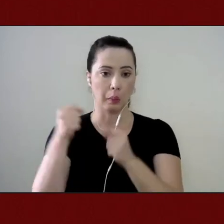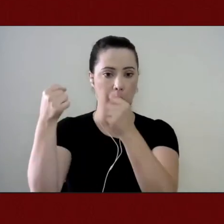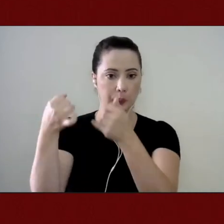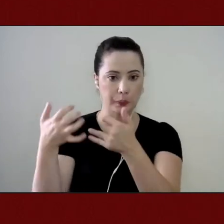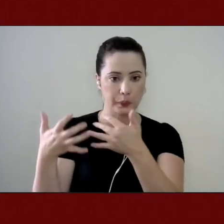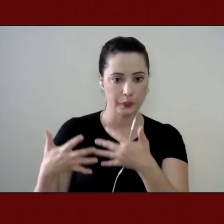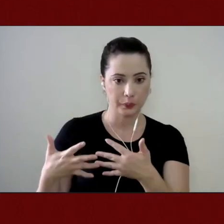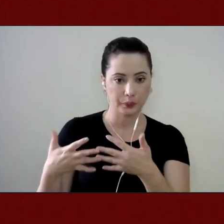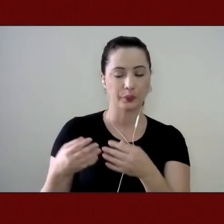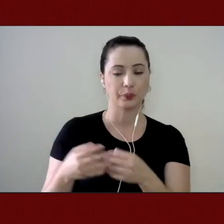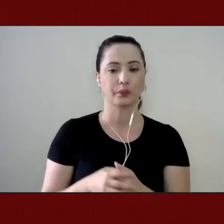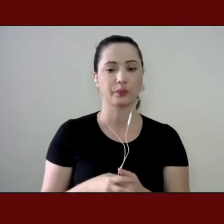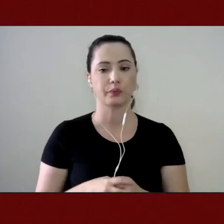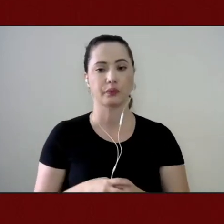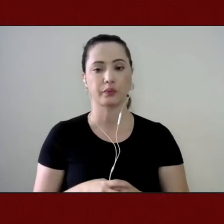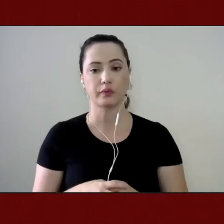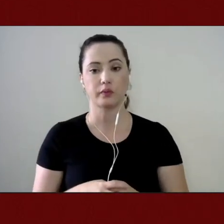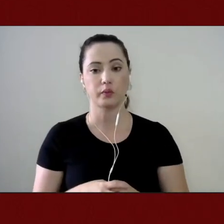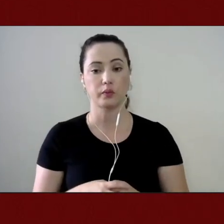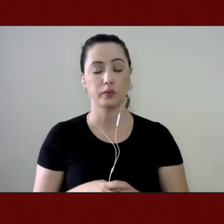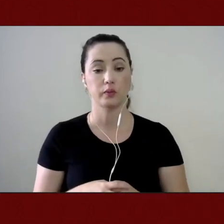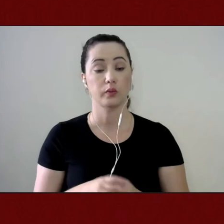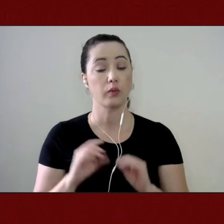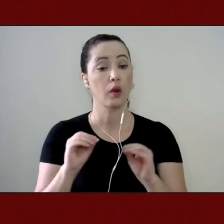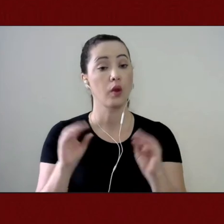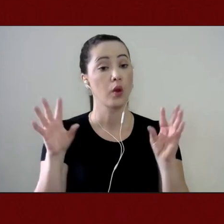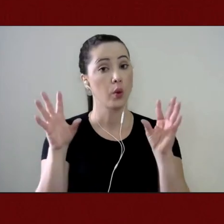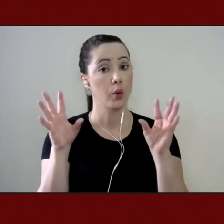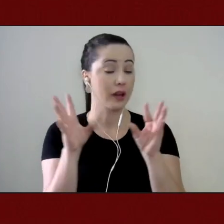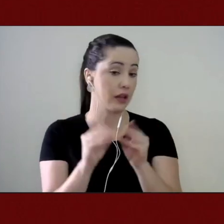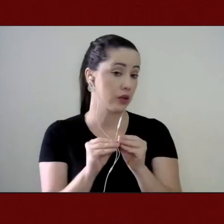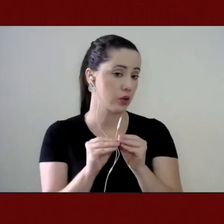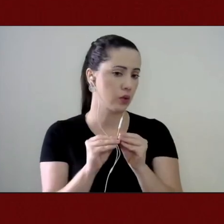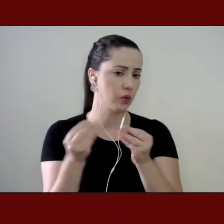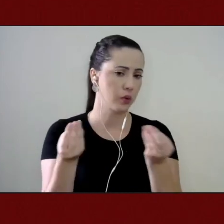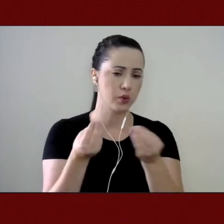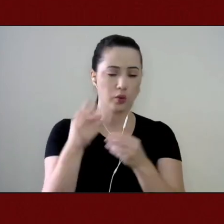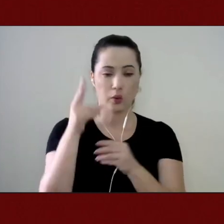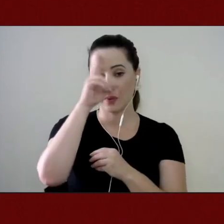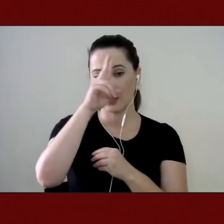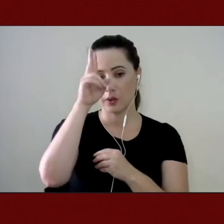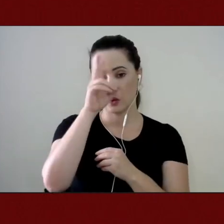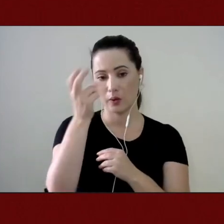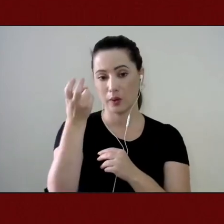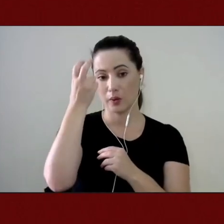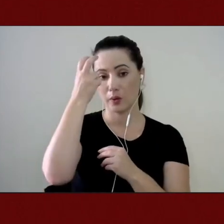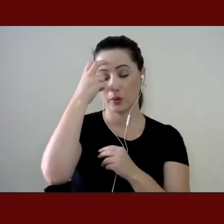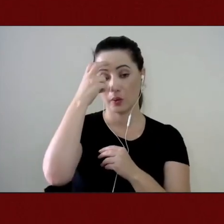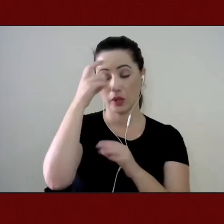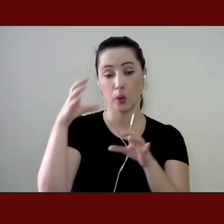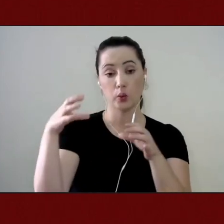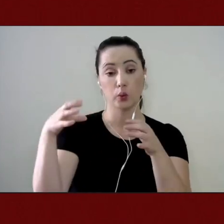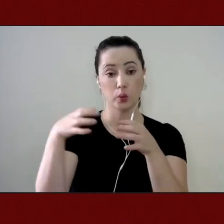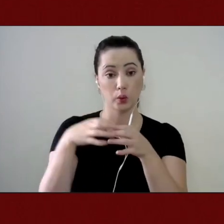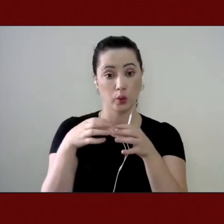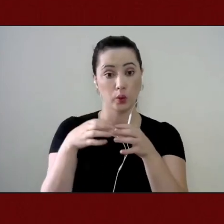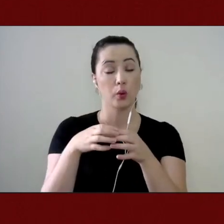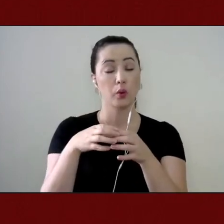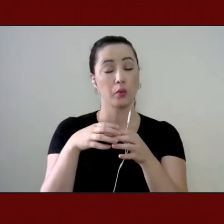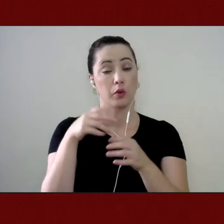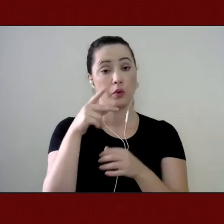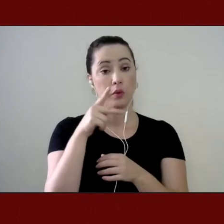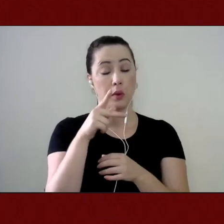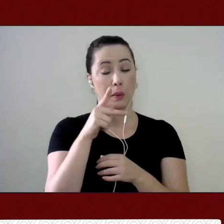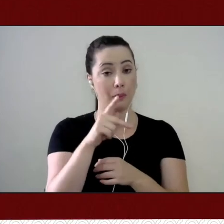que me foi reservado sobre a história cultural do Partido Comunista, obviamente entendendo história cultural como